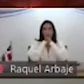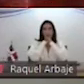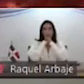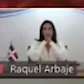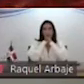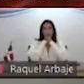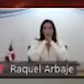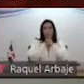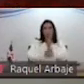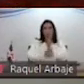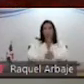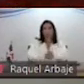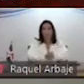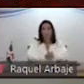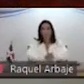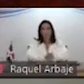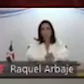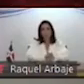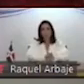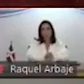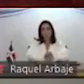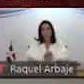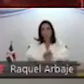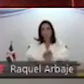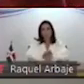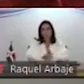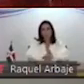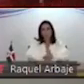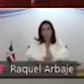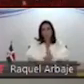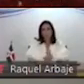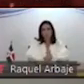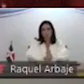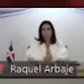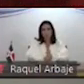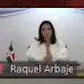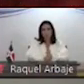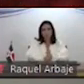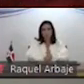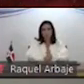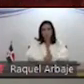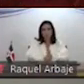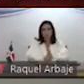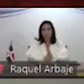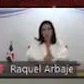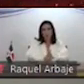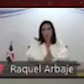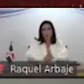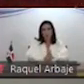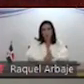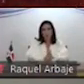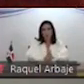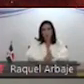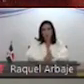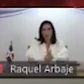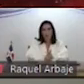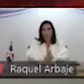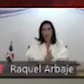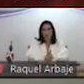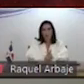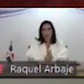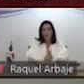nuestra región aumentará en 28 millones de personas. Si esa proyección se hace